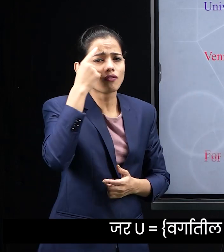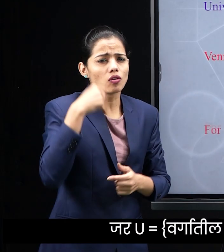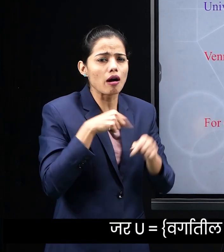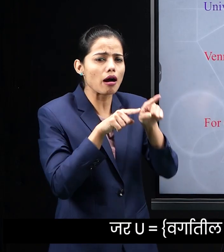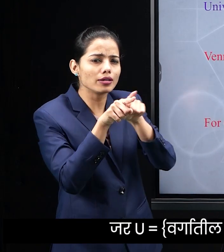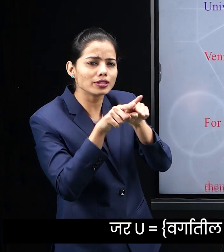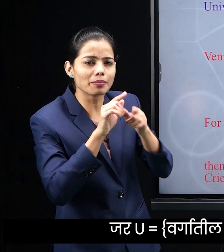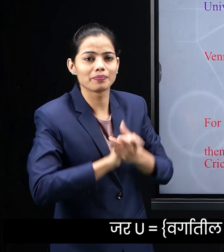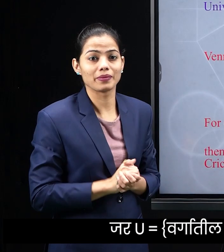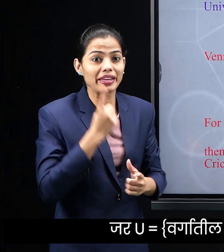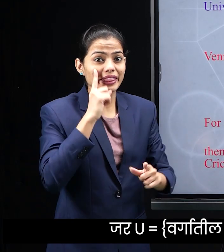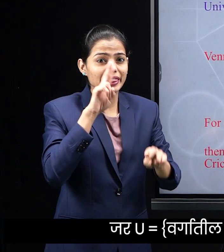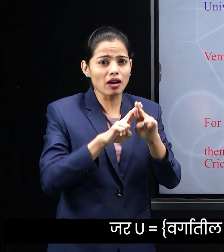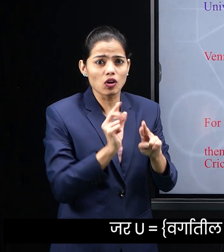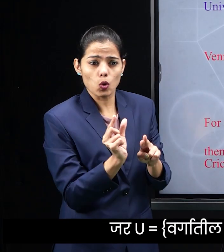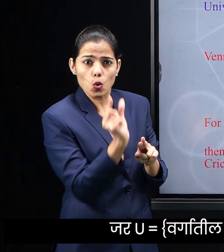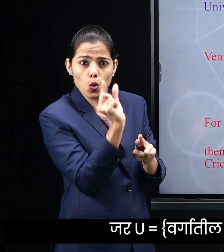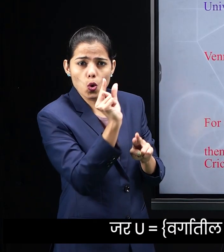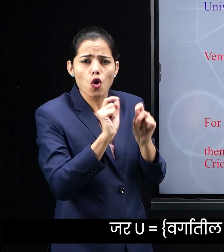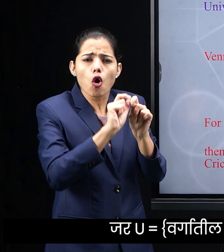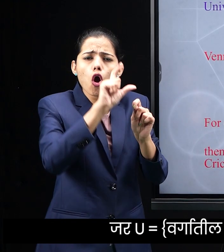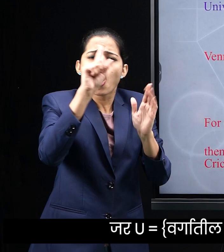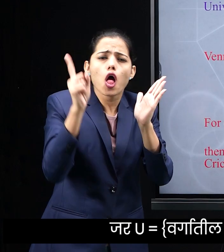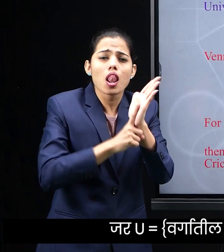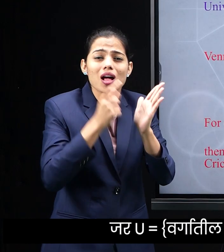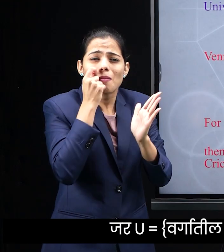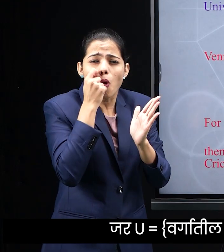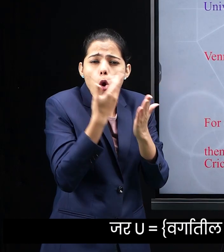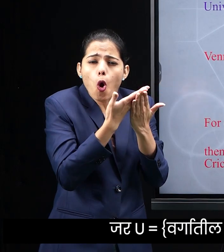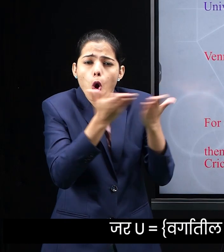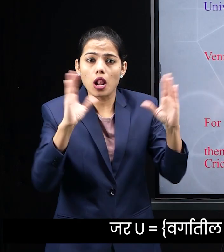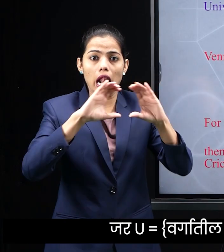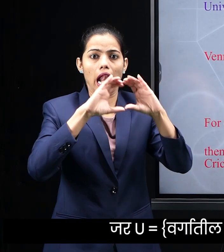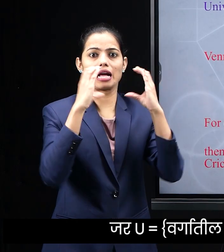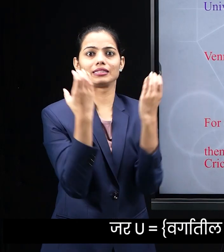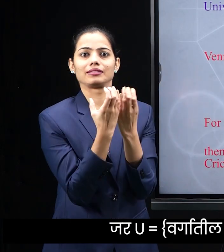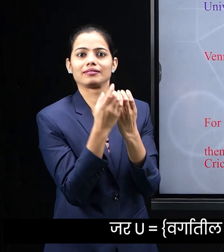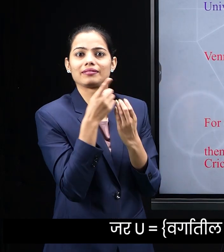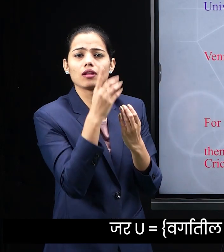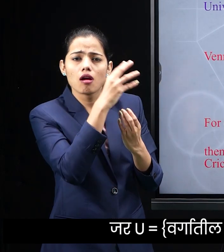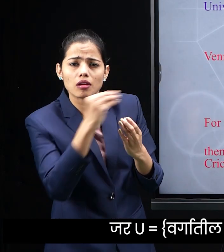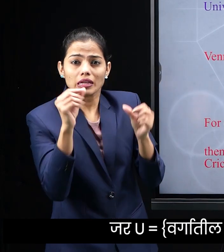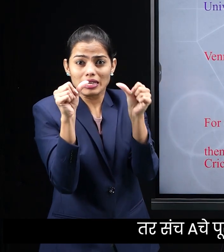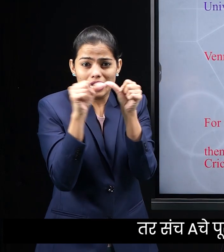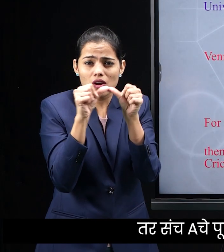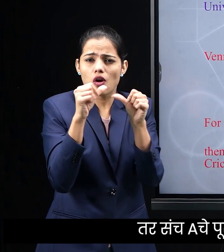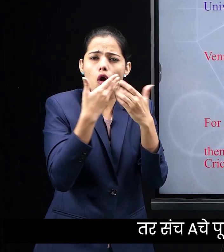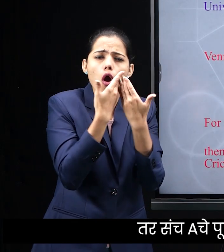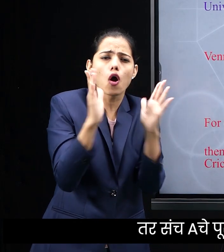जर U वर्गातील सर्व मूले आणि A क्रिकेट खेळणारी मुले, तर संच A